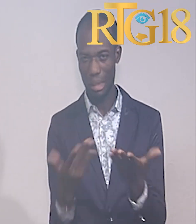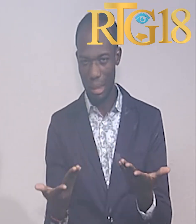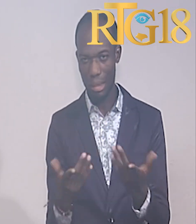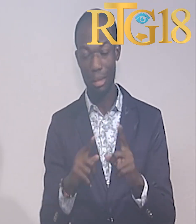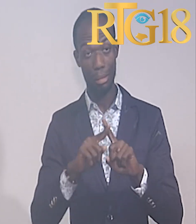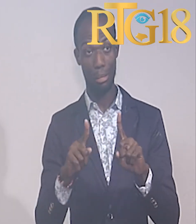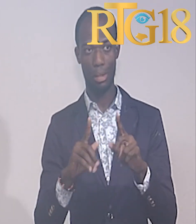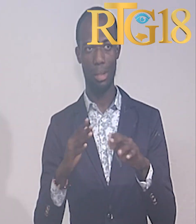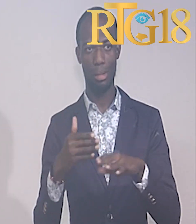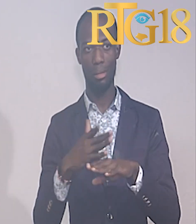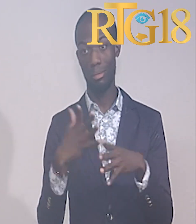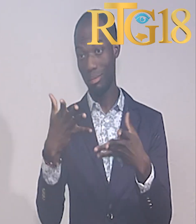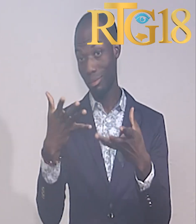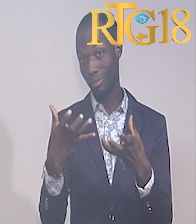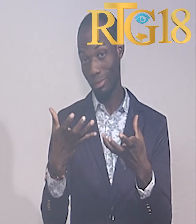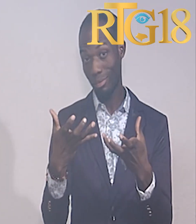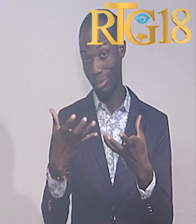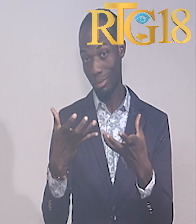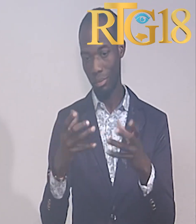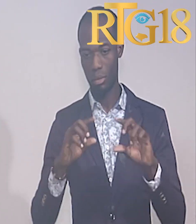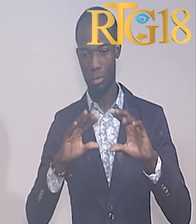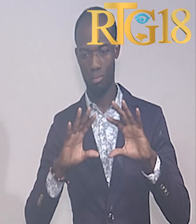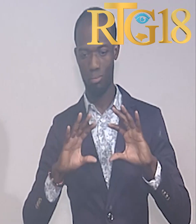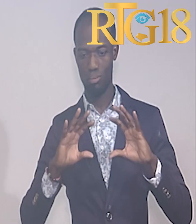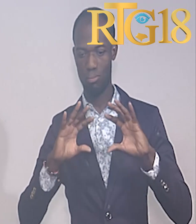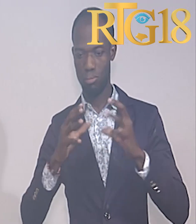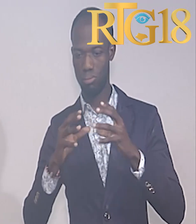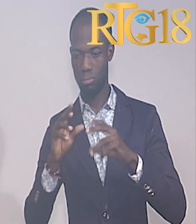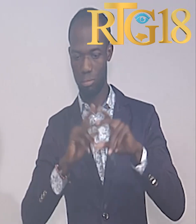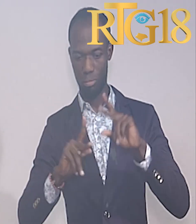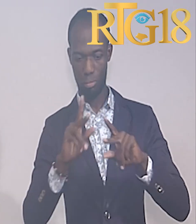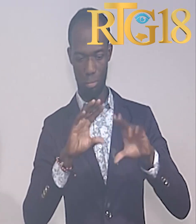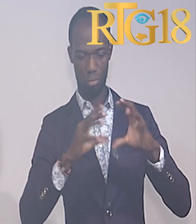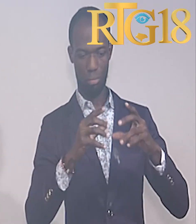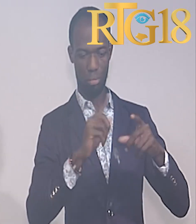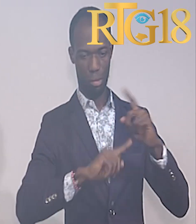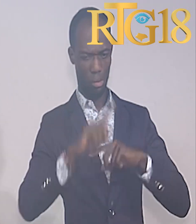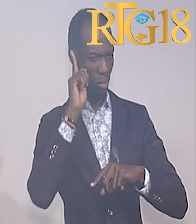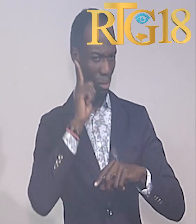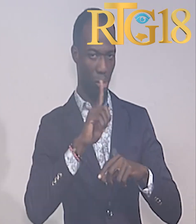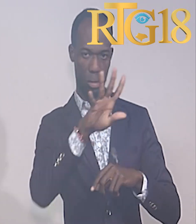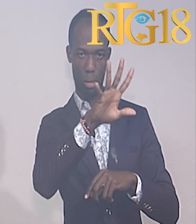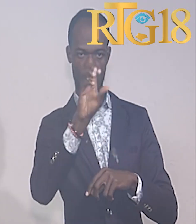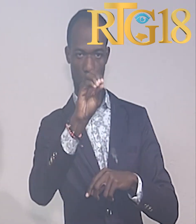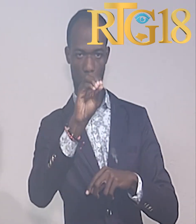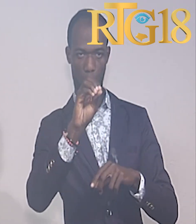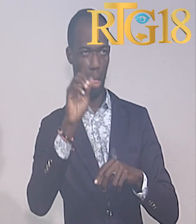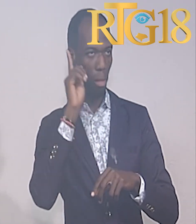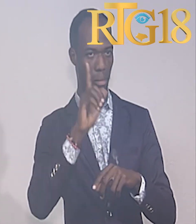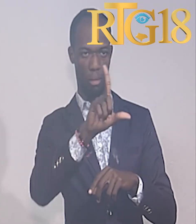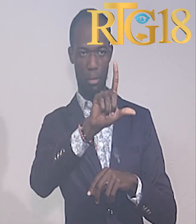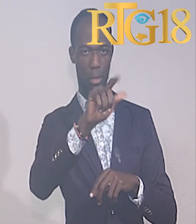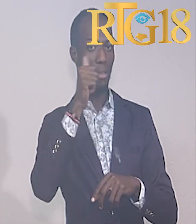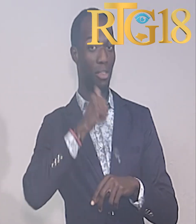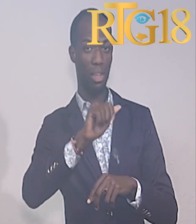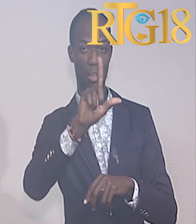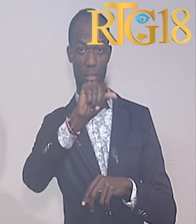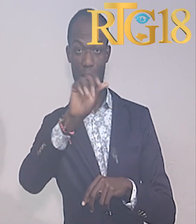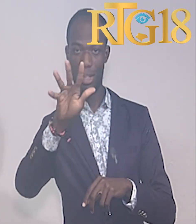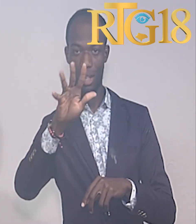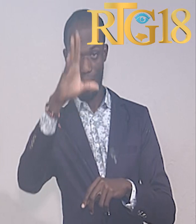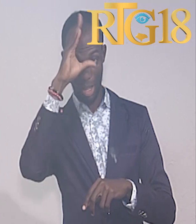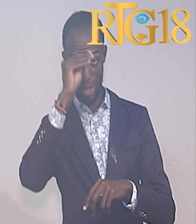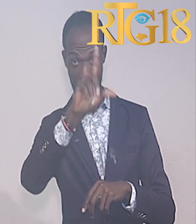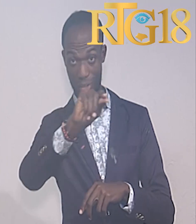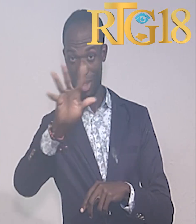mais d'autre part, nous voulons aussi doter un groupe de personnes sourdes, soit 50 personnes sourdes, 25 filles, 25 garçons,